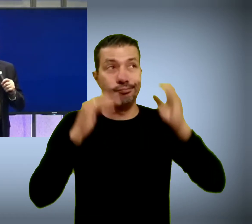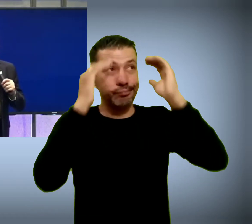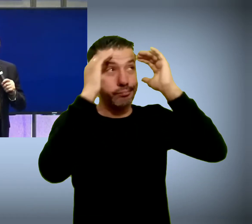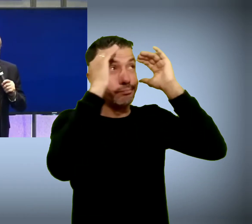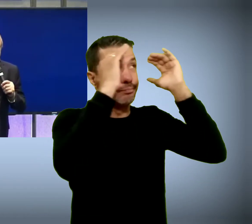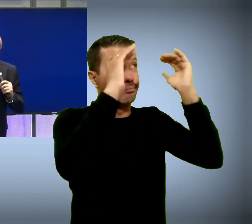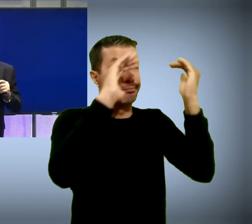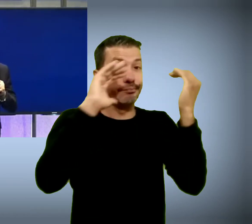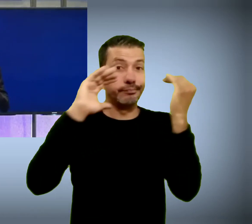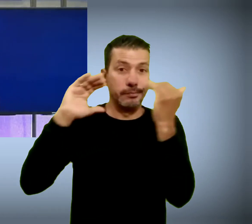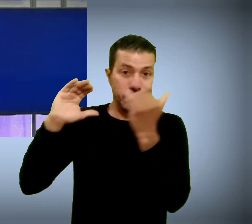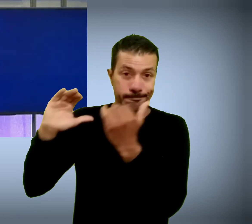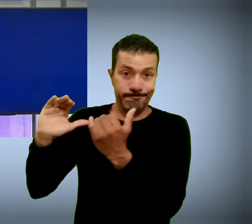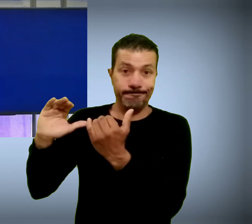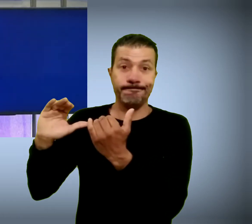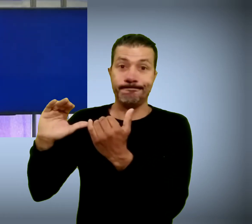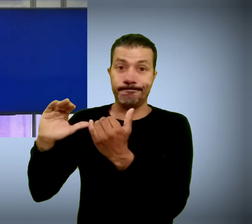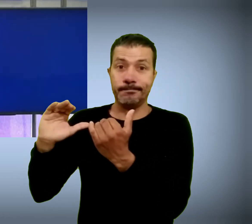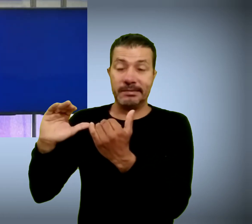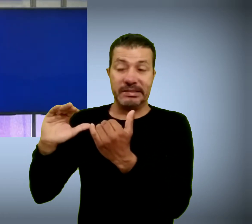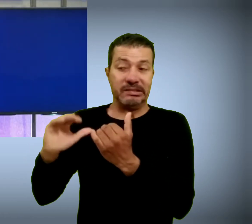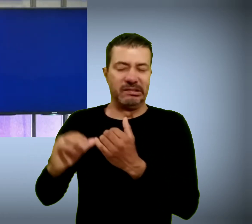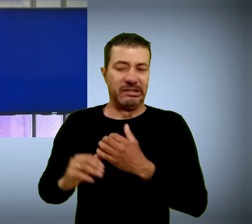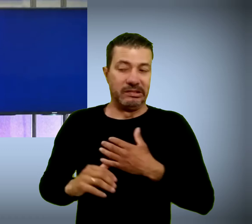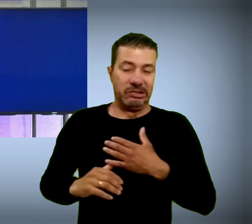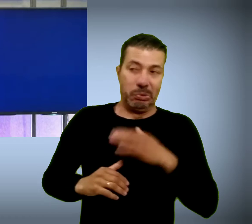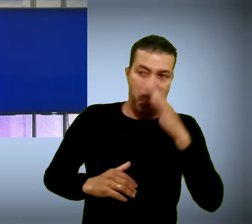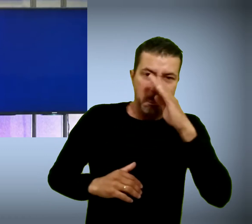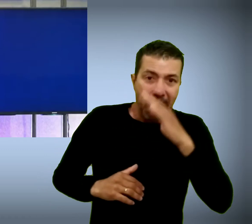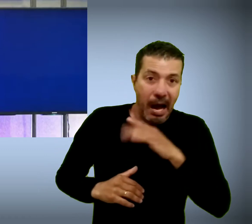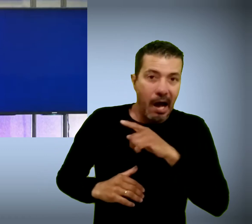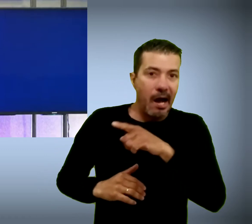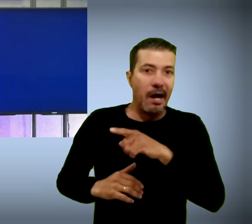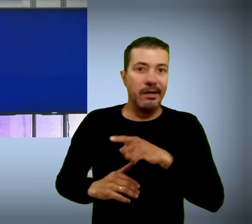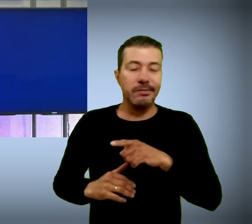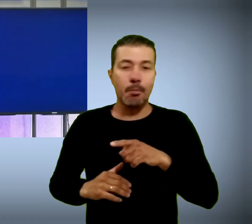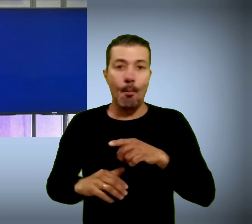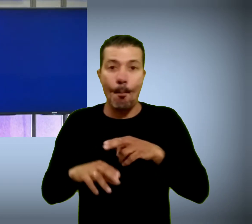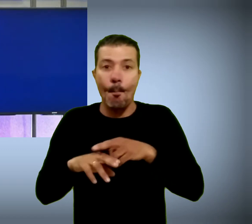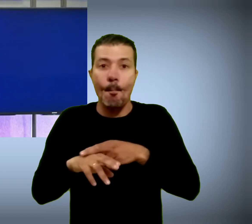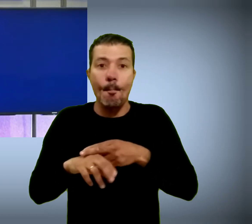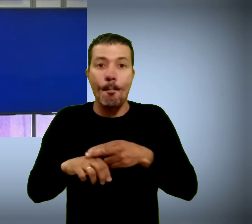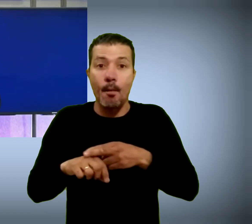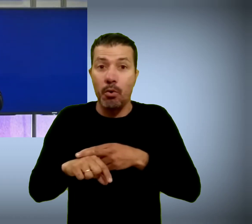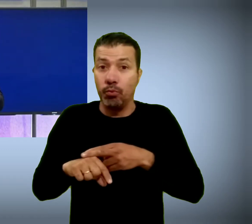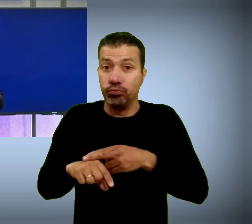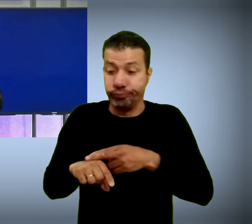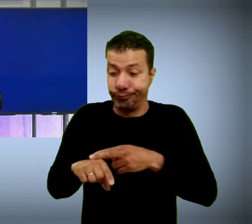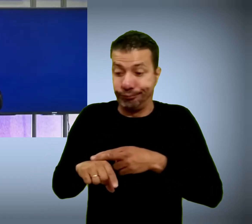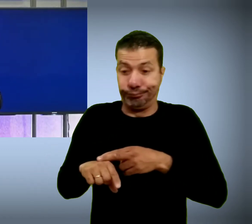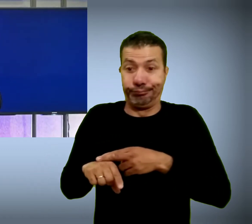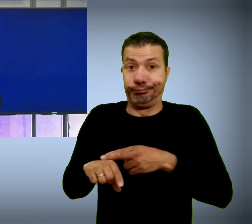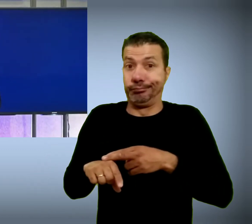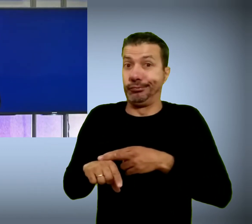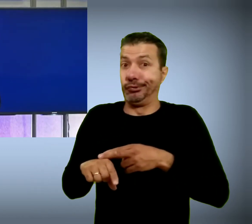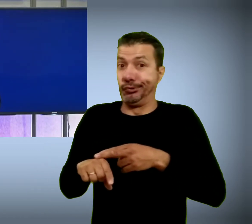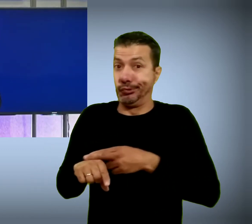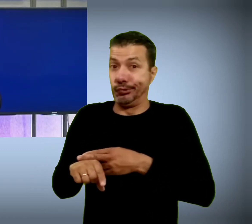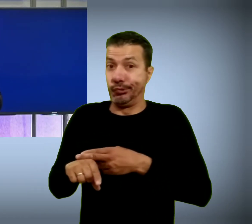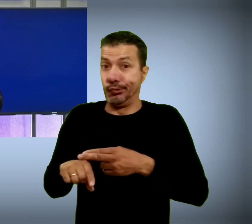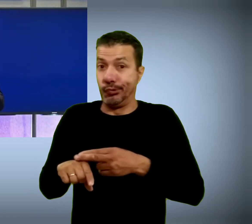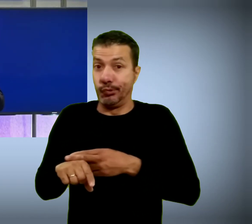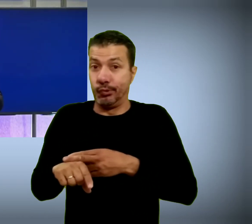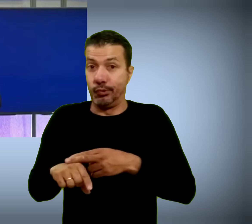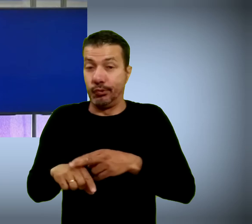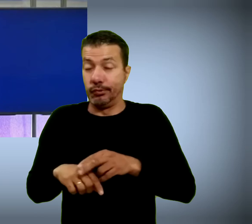desobedeceram, eles ficaram maliciosos, porque antes eles andavam nus, e inocentemente aquilo para eles era natural, estava